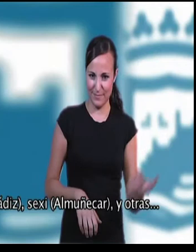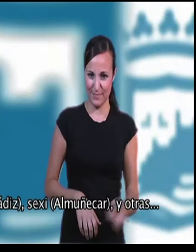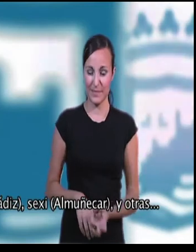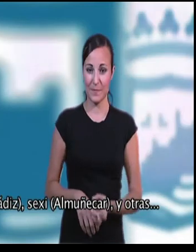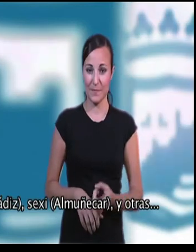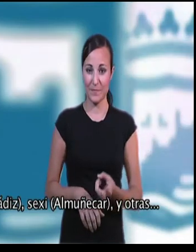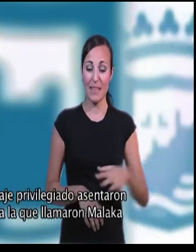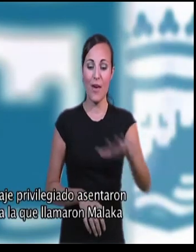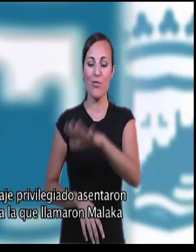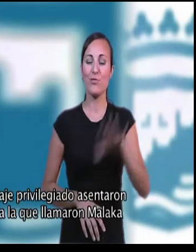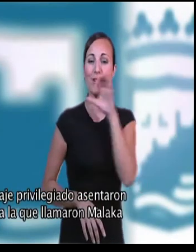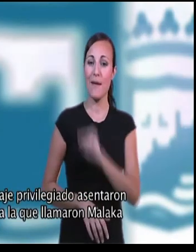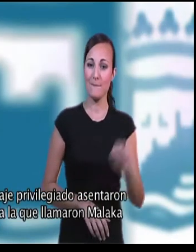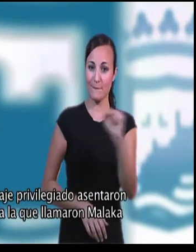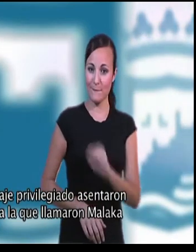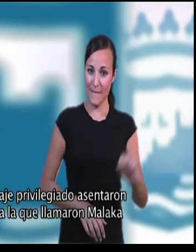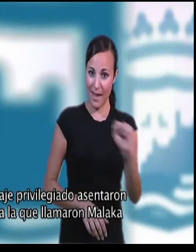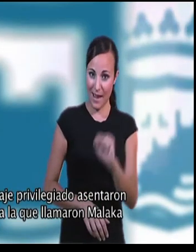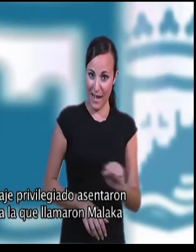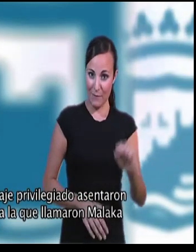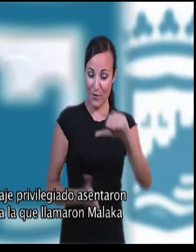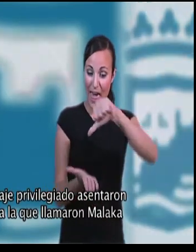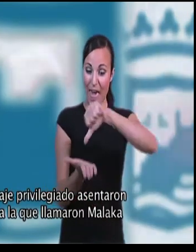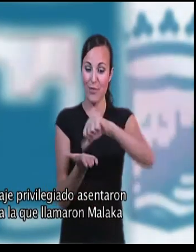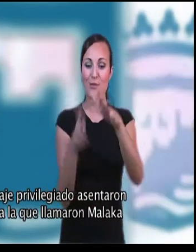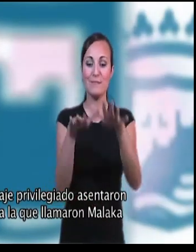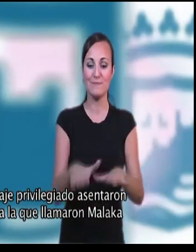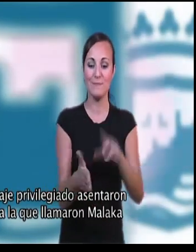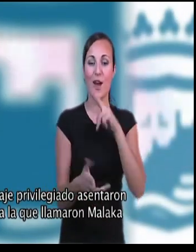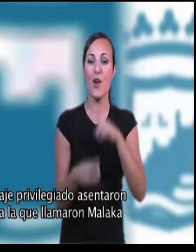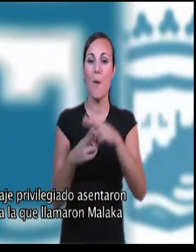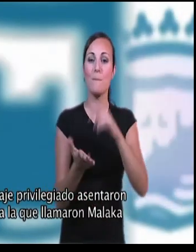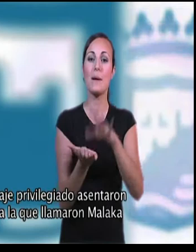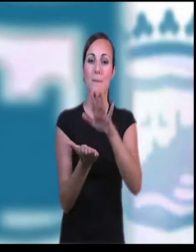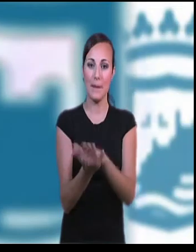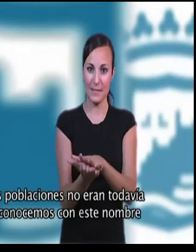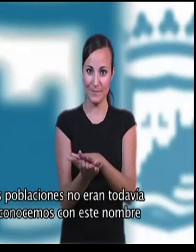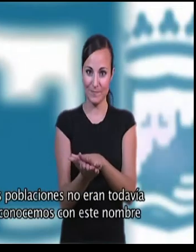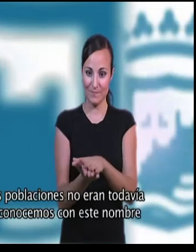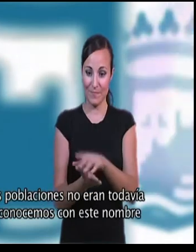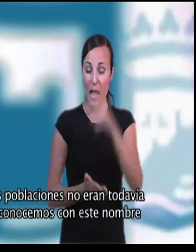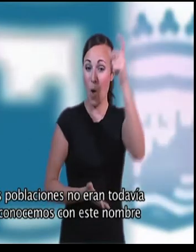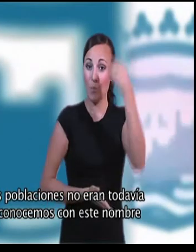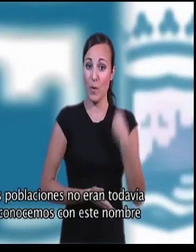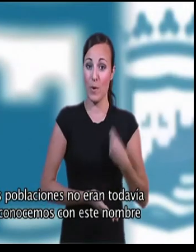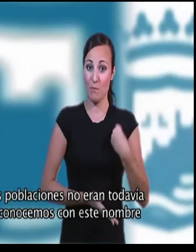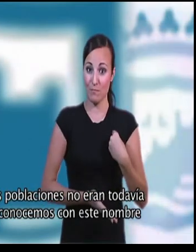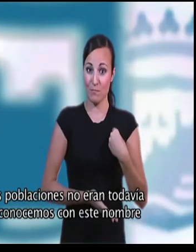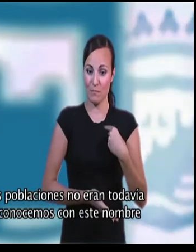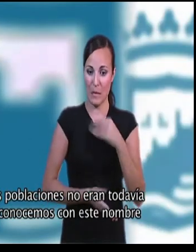y otras, en este paraje privilegiado, asentaron la ciudad a la que llamaron Malaca. Estas primeras poblaciones no eran todavía